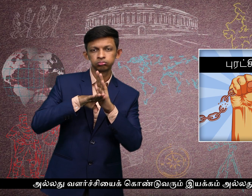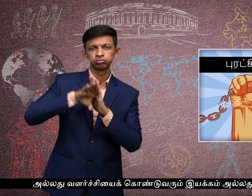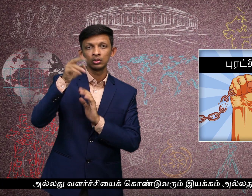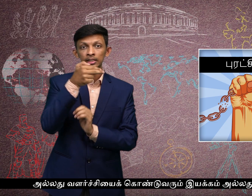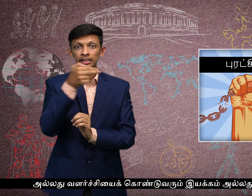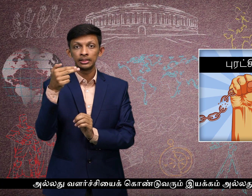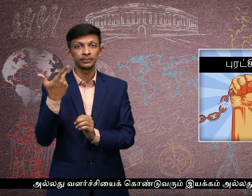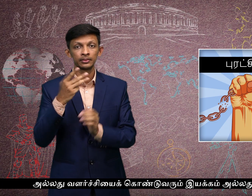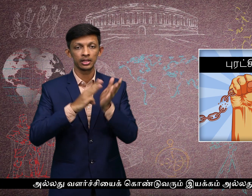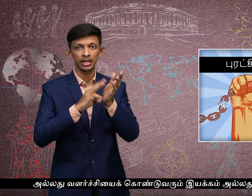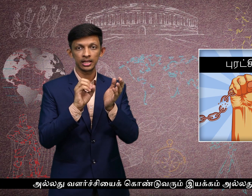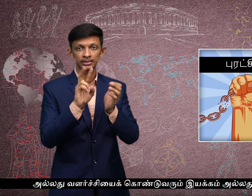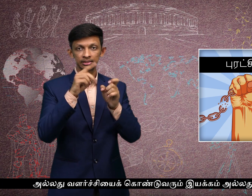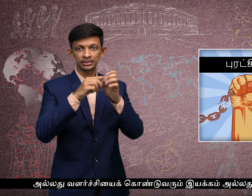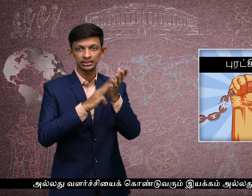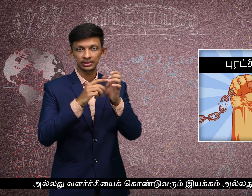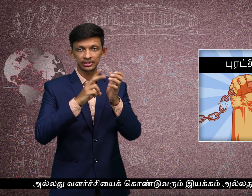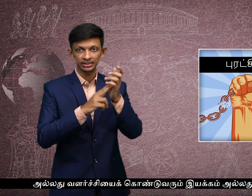இயக்கம் அல்லது செயல் எனப்படும்.